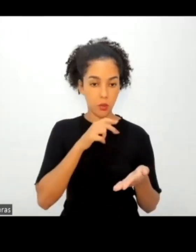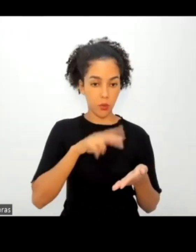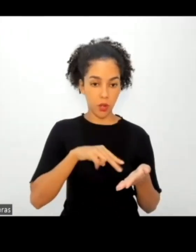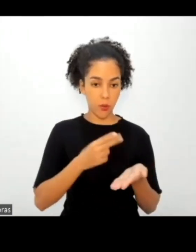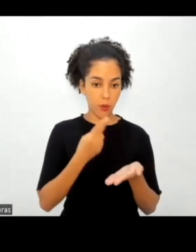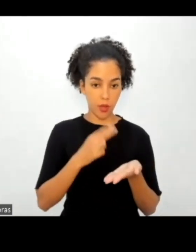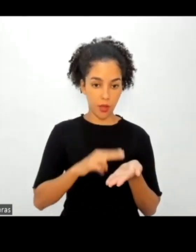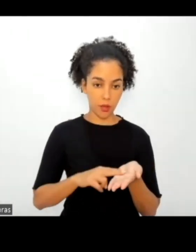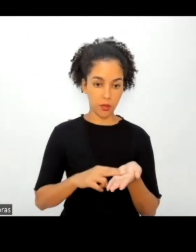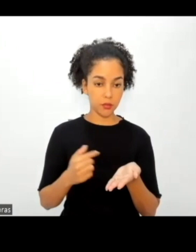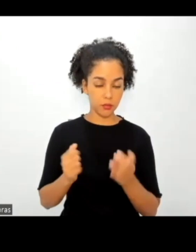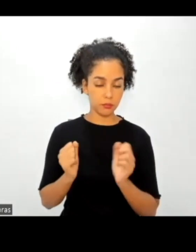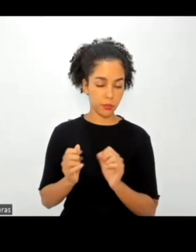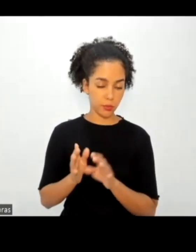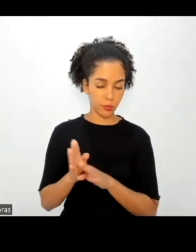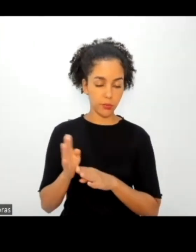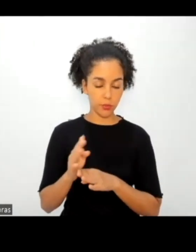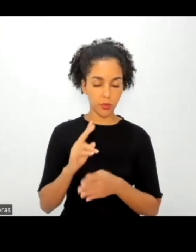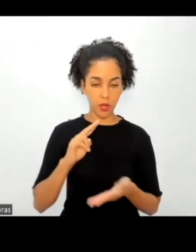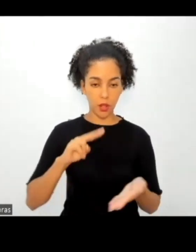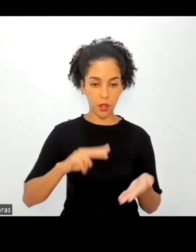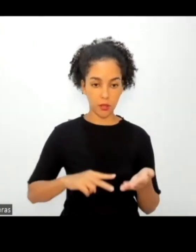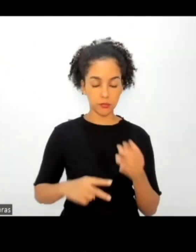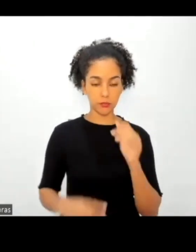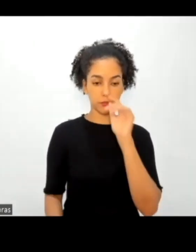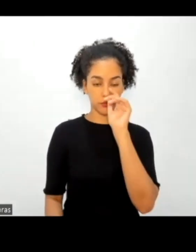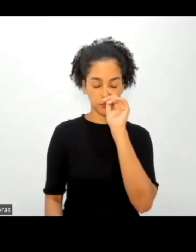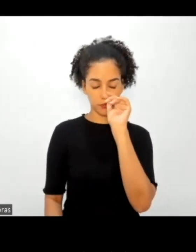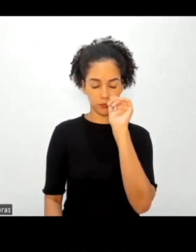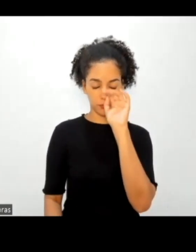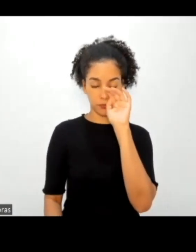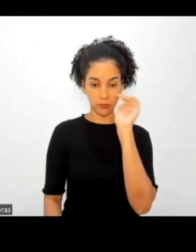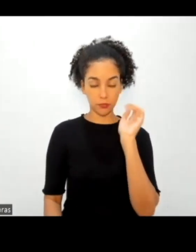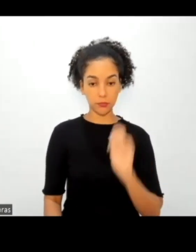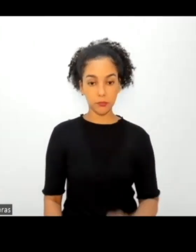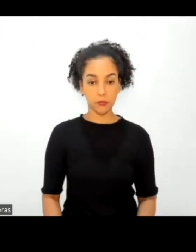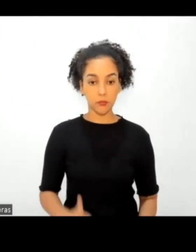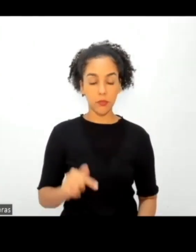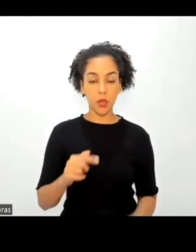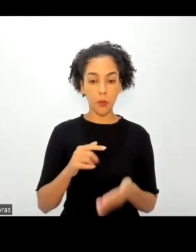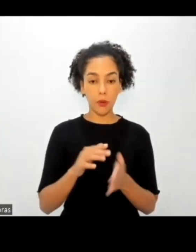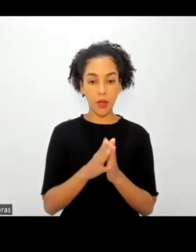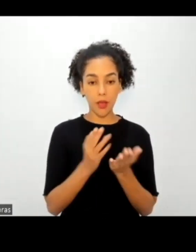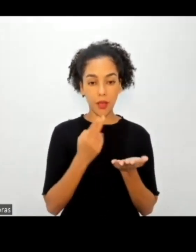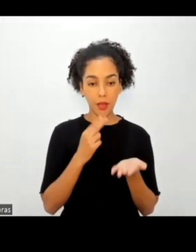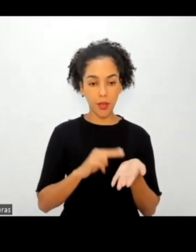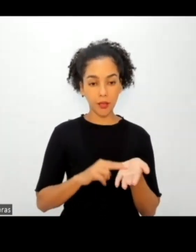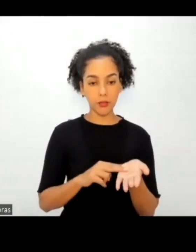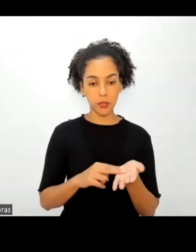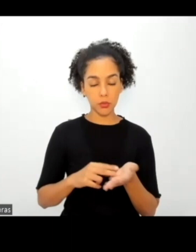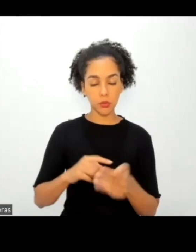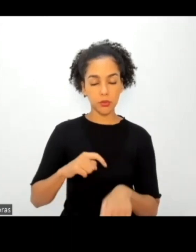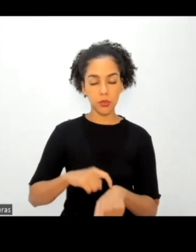leitura, porque eu acho que, enfim, né, é uma carta que, inclusive, nesse tempo histórico, né, que a gente vivencia,